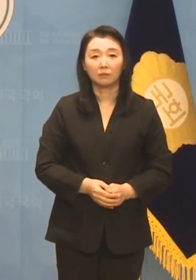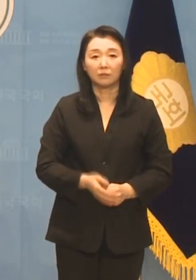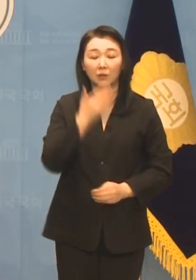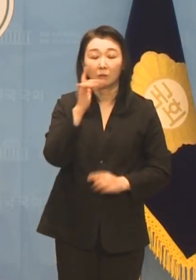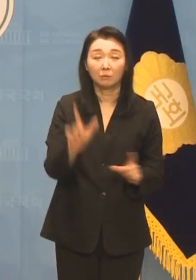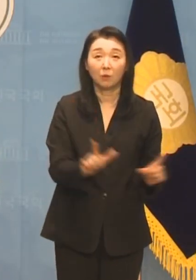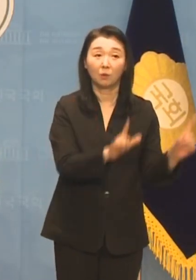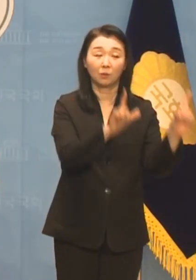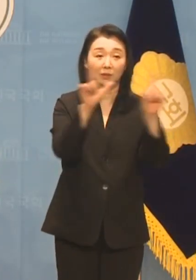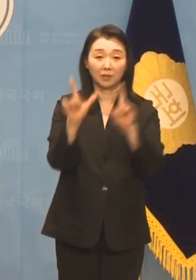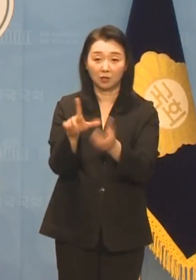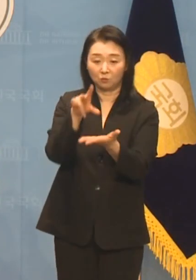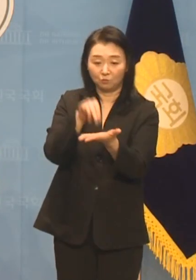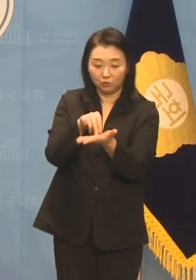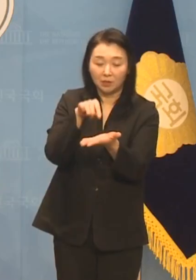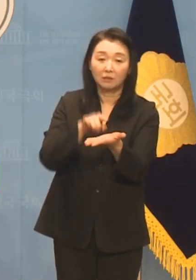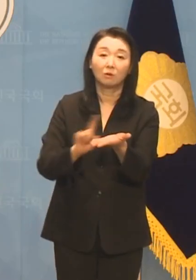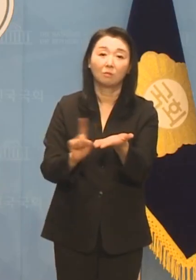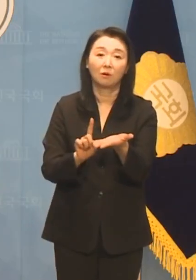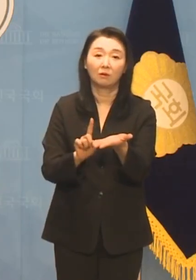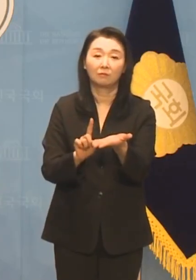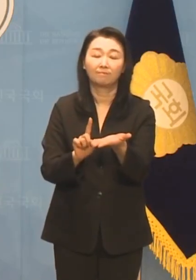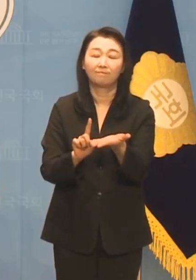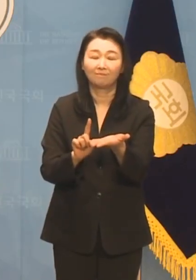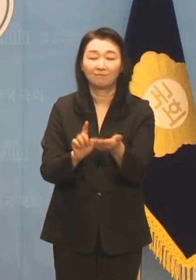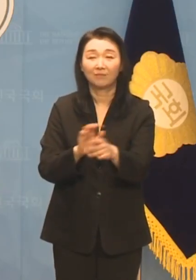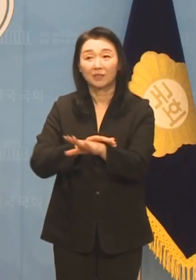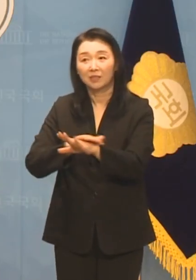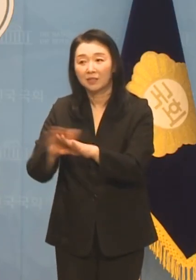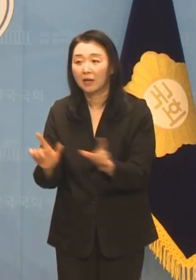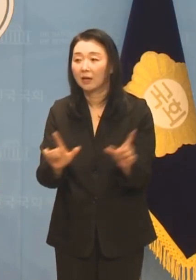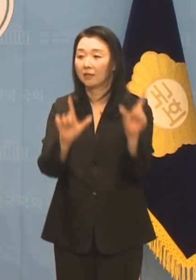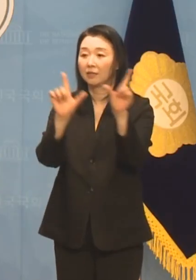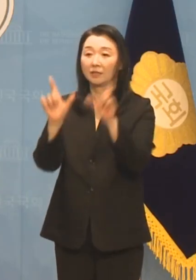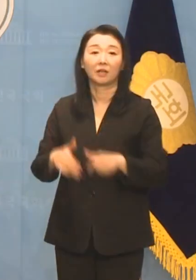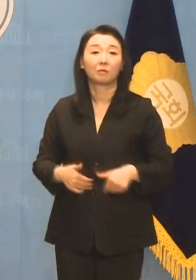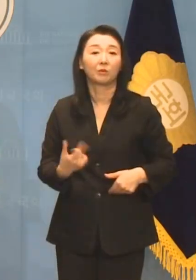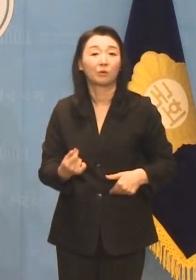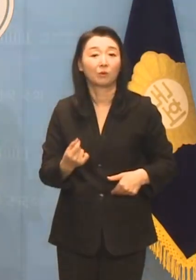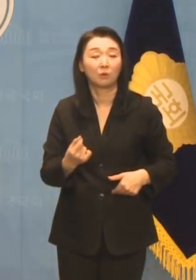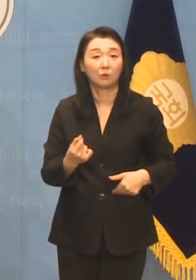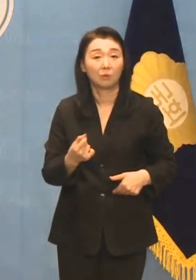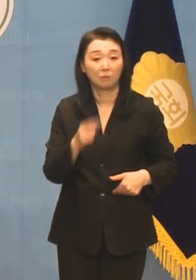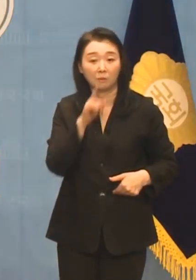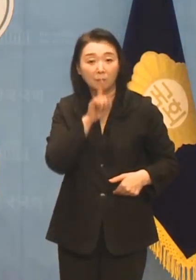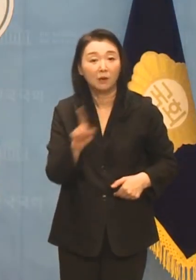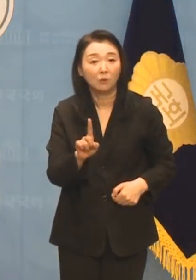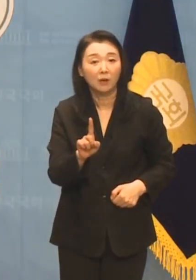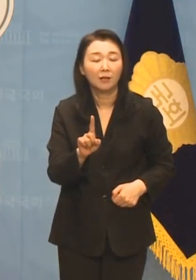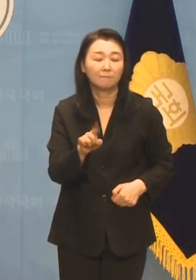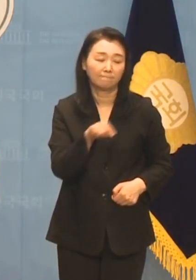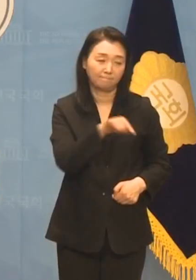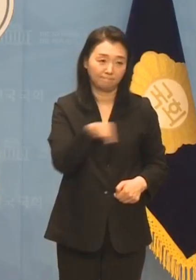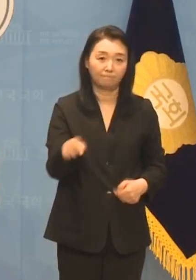먹사니즘의 토대 위에 잘사니즘의 비전을 말씀드렸던 이유도 다르지